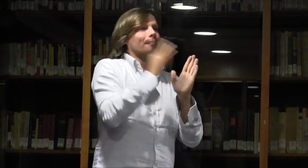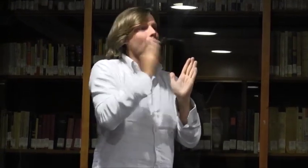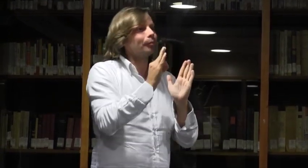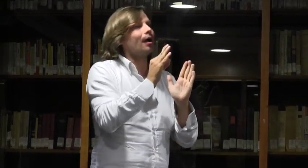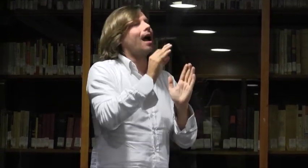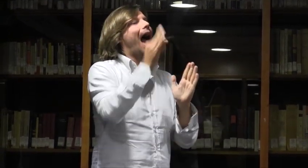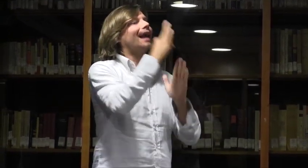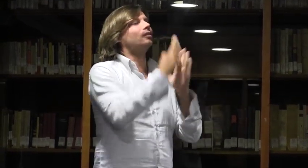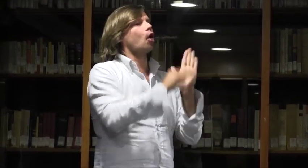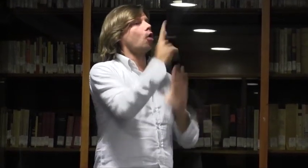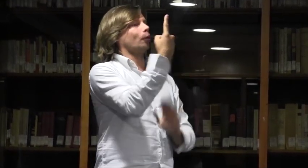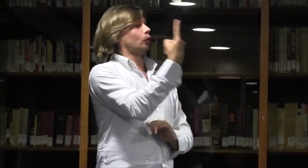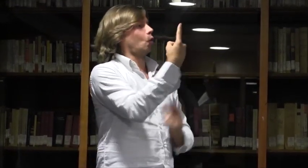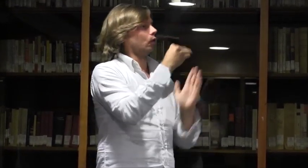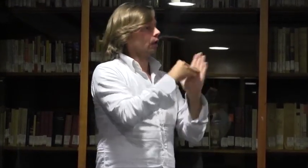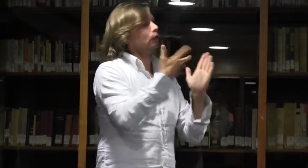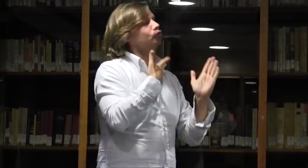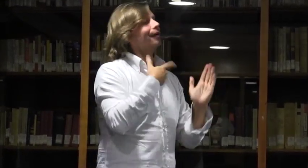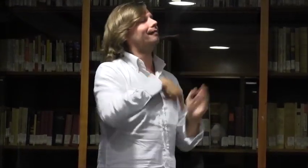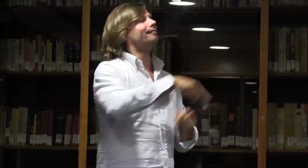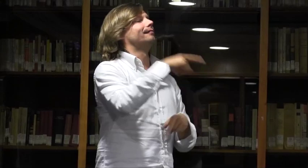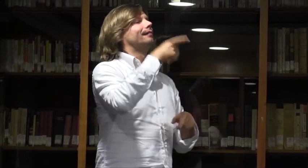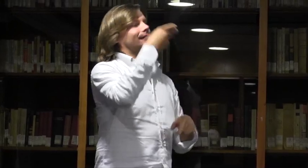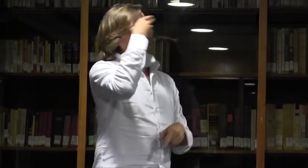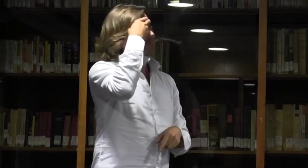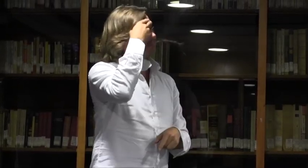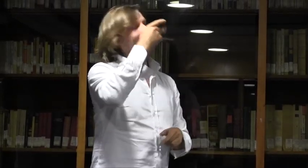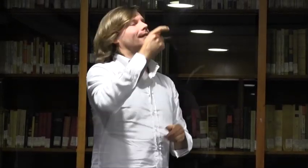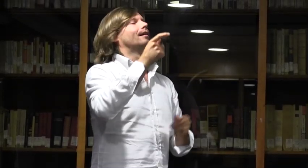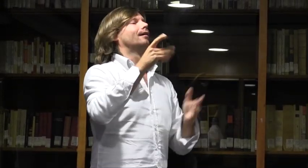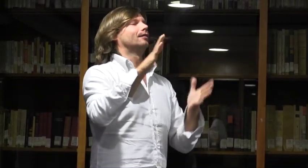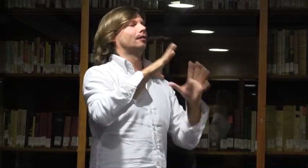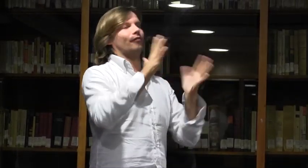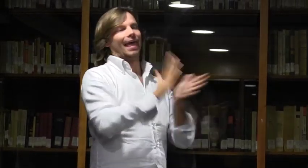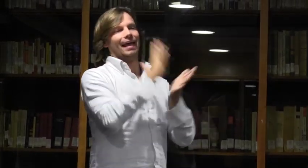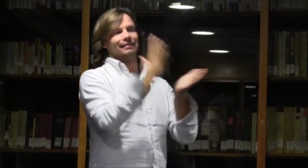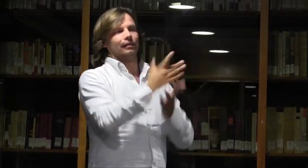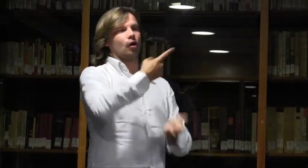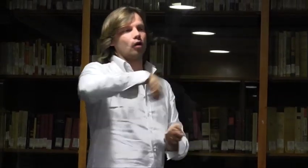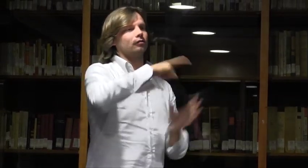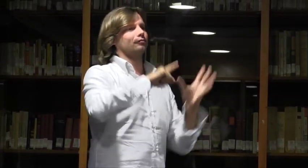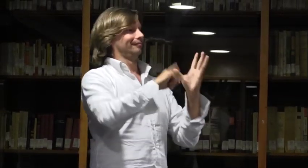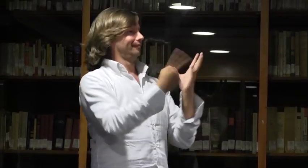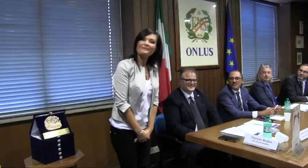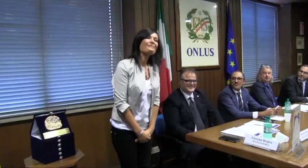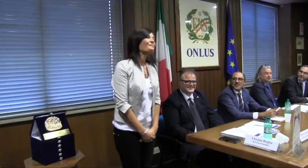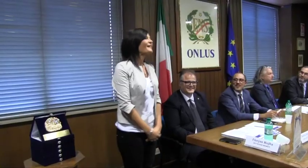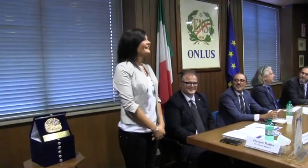con l'approvazione dello statuto, l'abbiamo messo proprio nell'articolo 1.